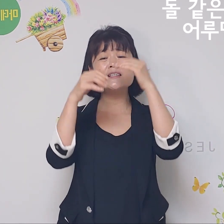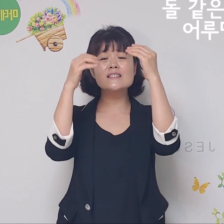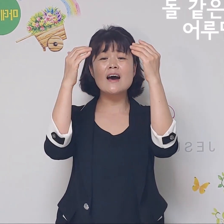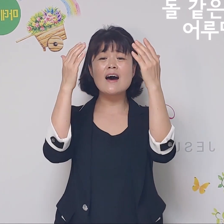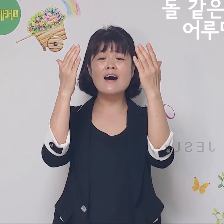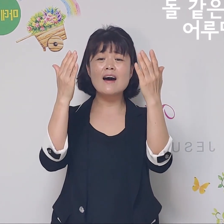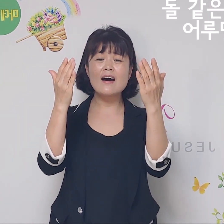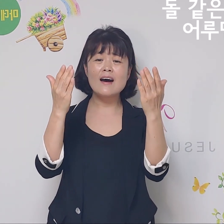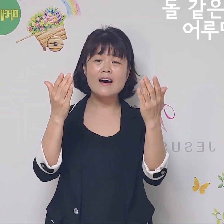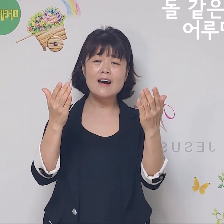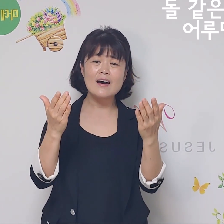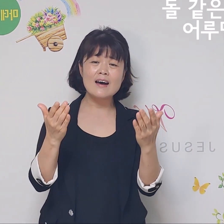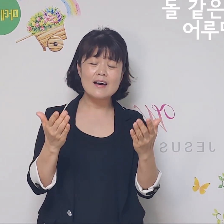어루만지사